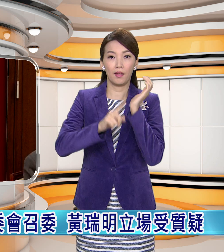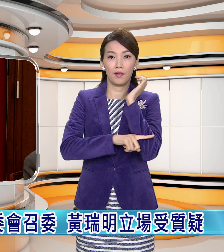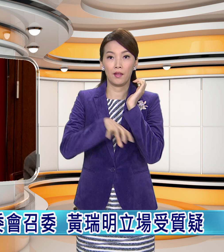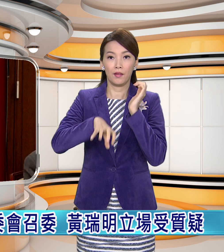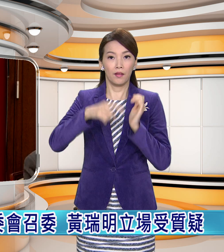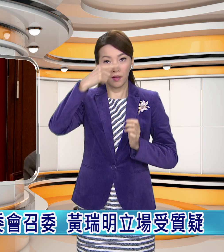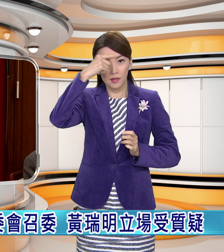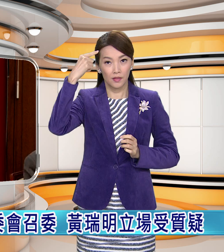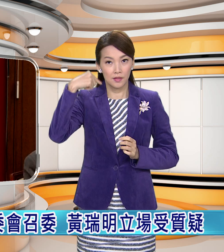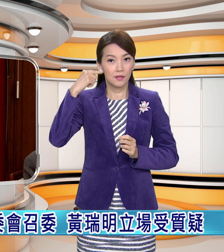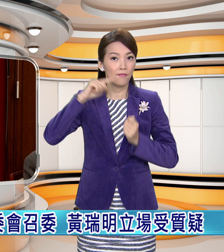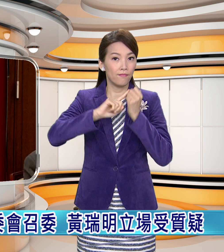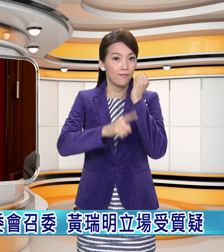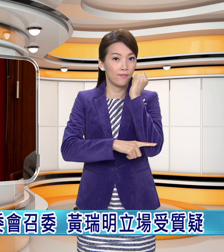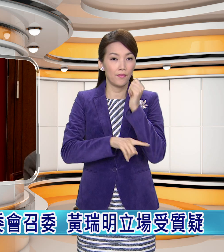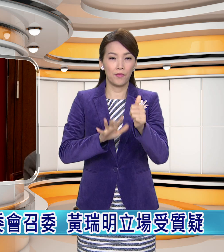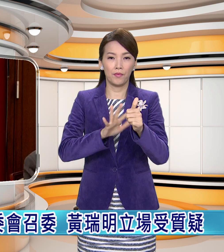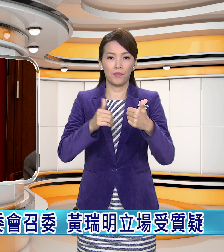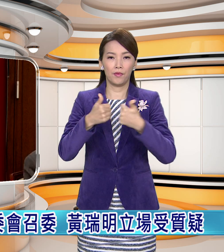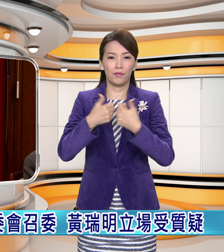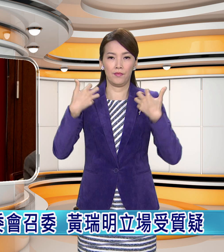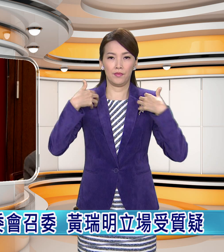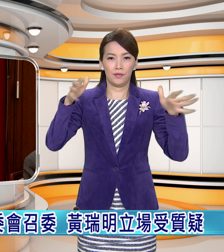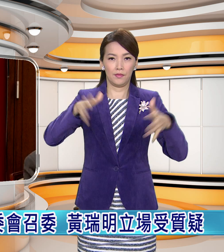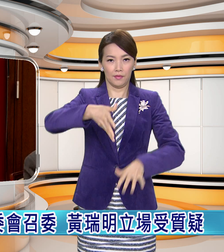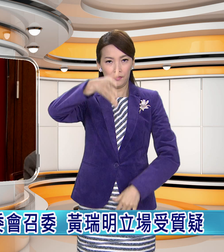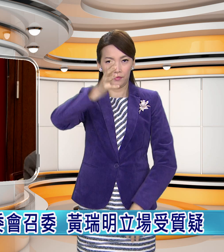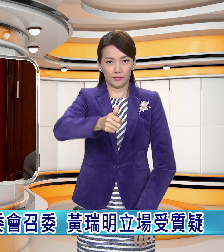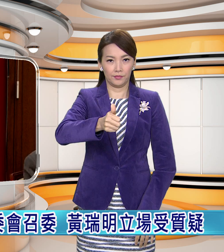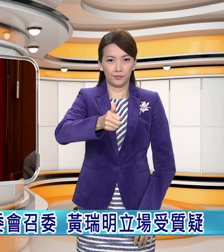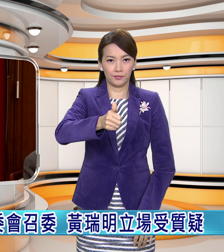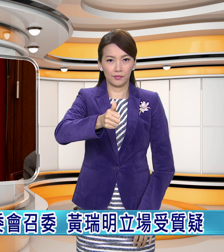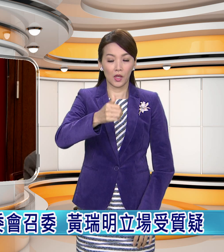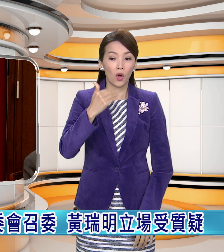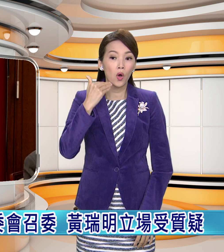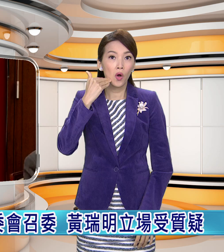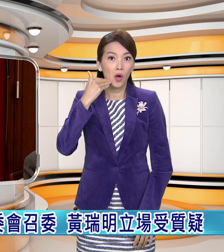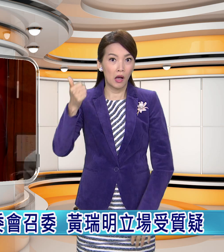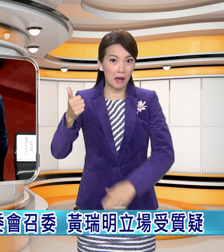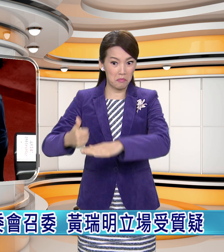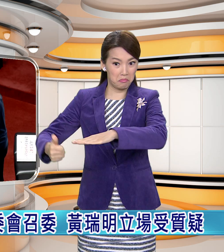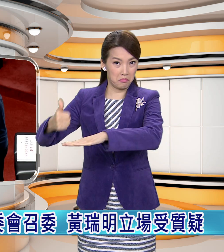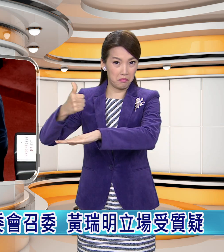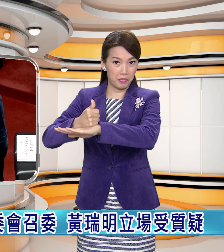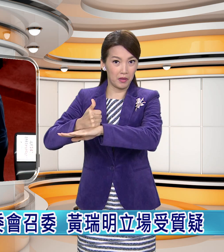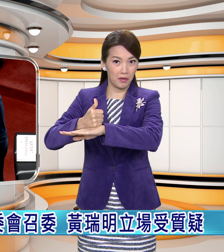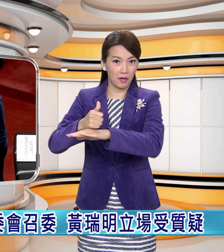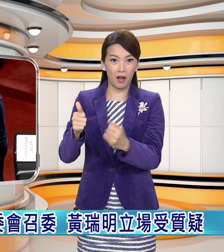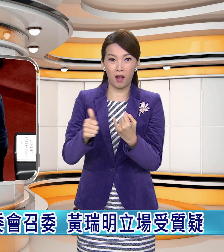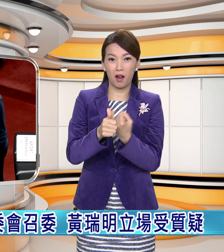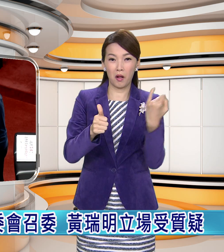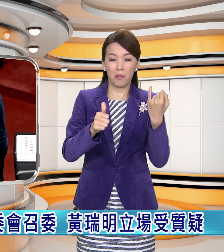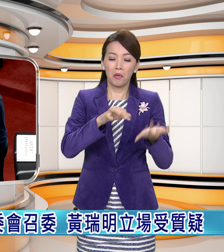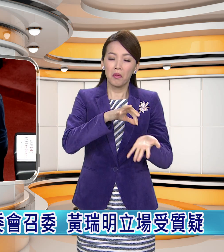委员会召集委员。黄瑞明审理法案的立场受到外界质